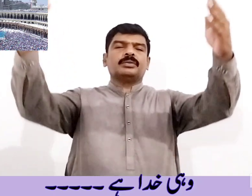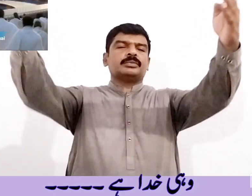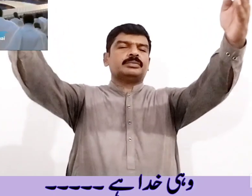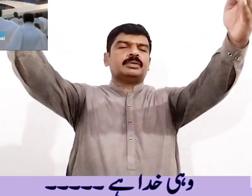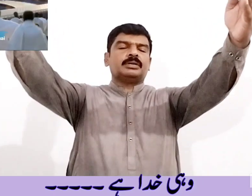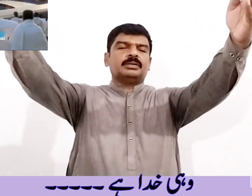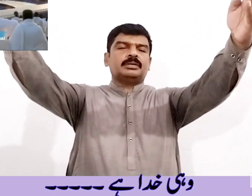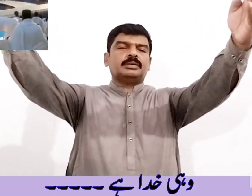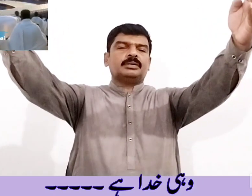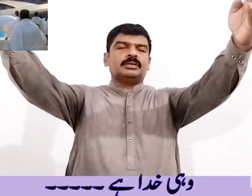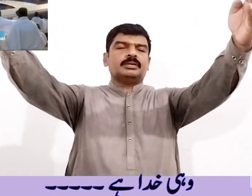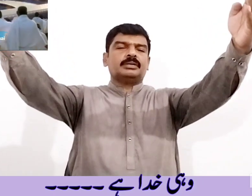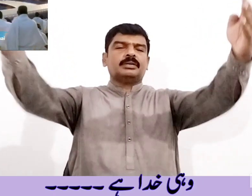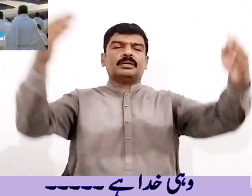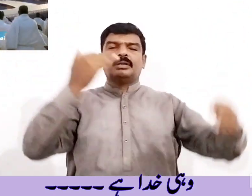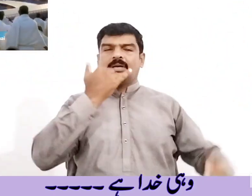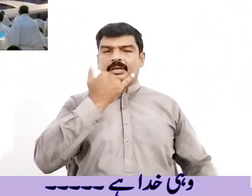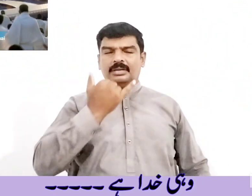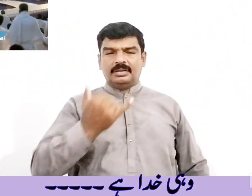वही खुदा